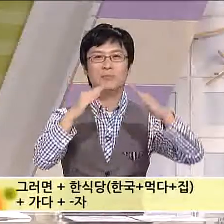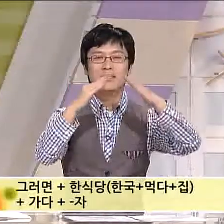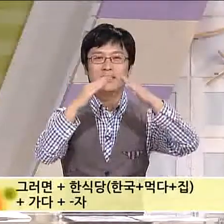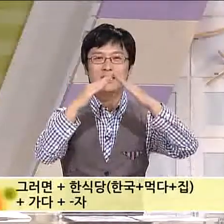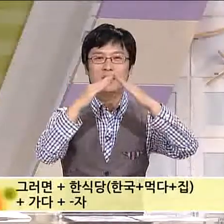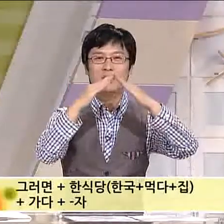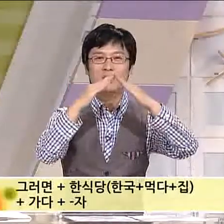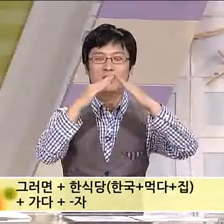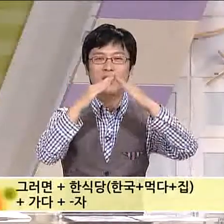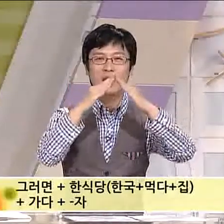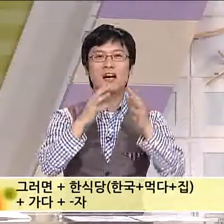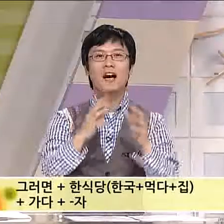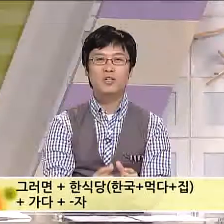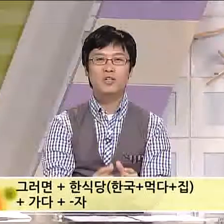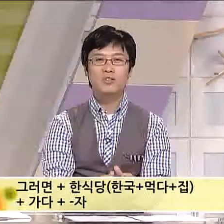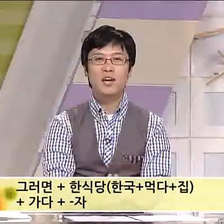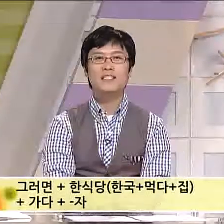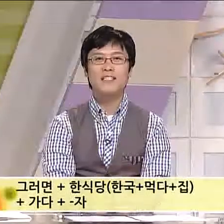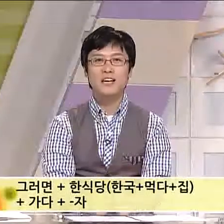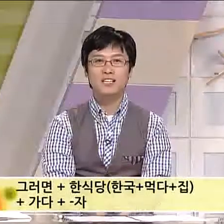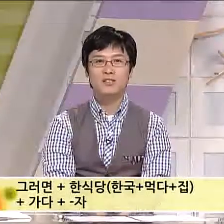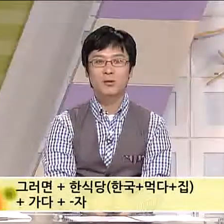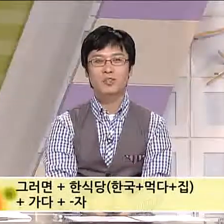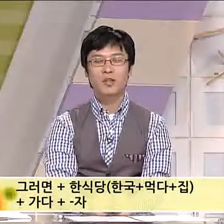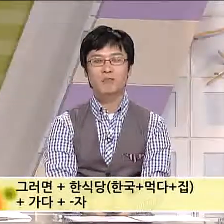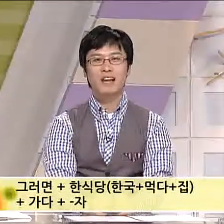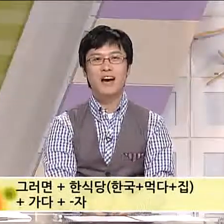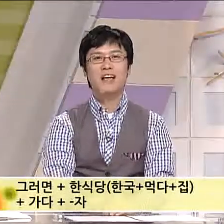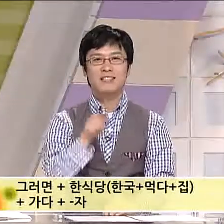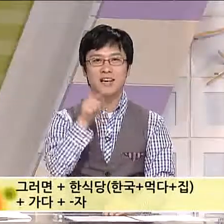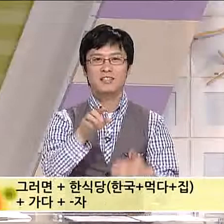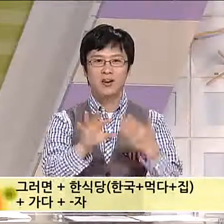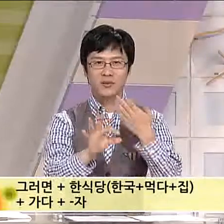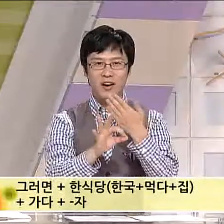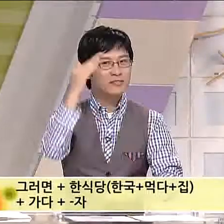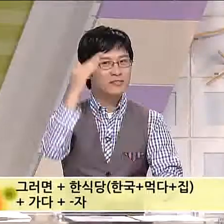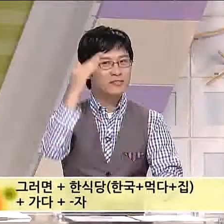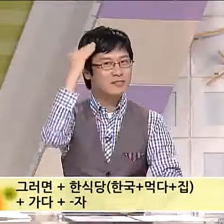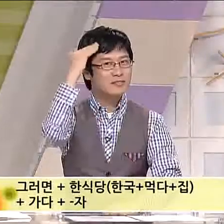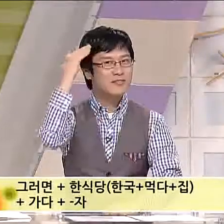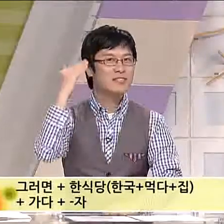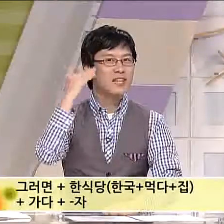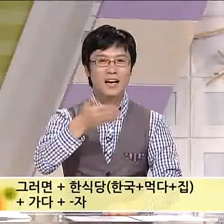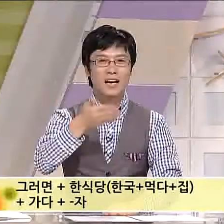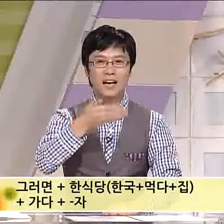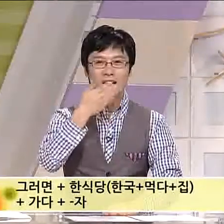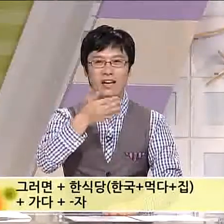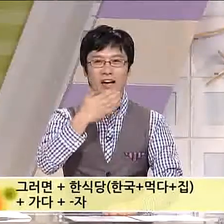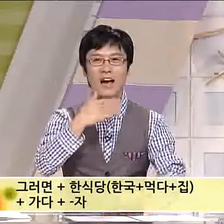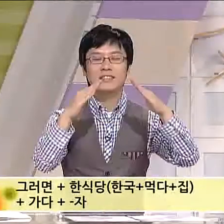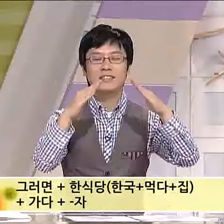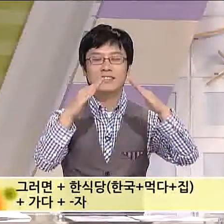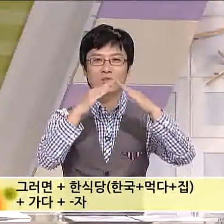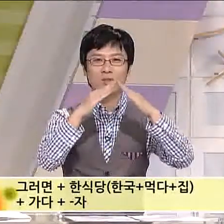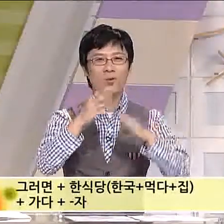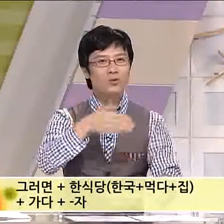집 식당이라는 수화가 합쳐져서 한식당이라는 표현이 됩니다. 자 그러면 한식당으로